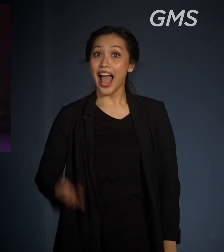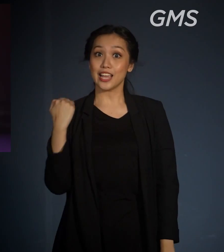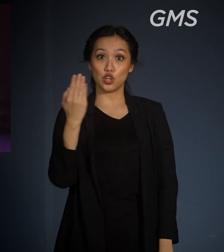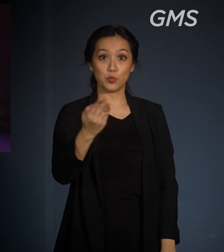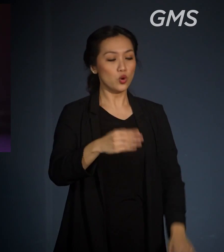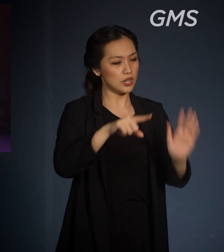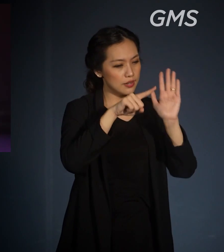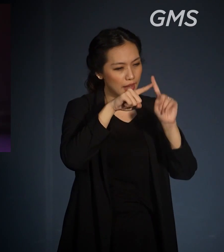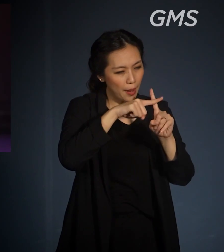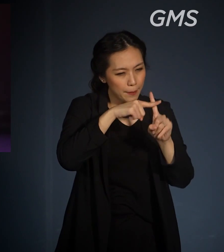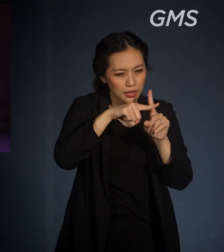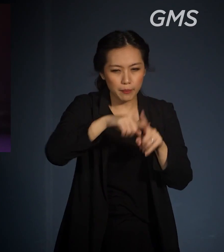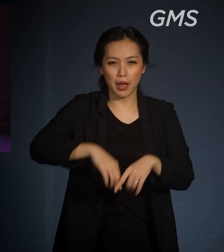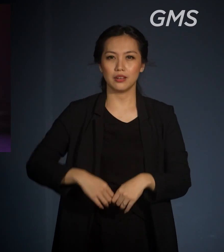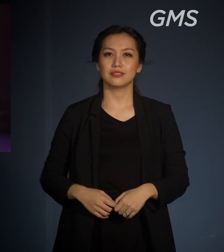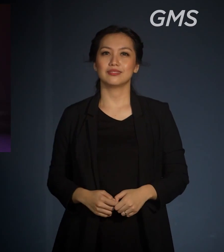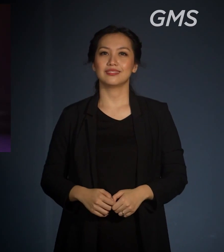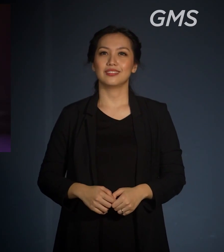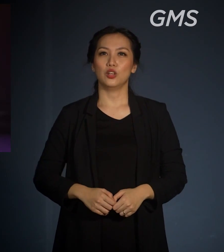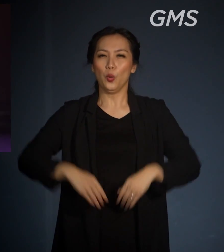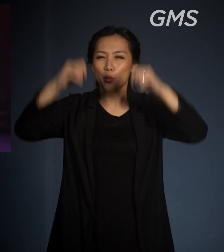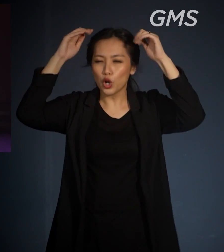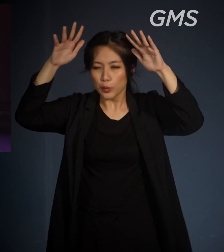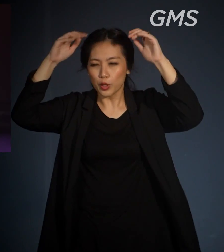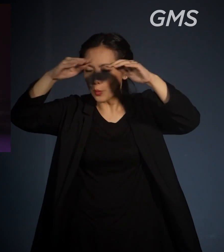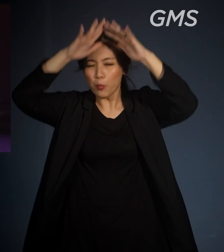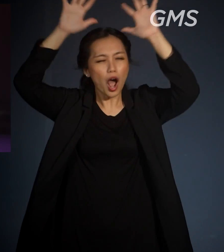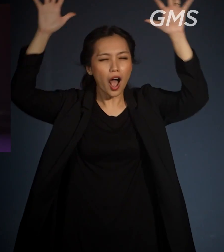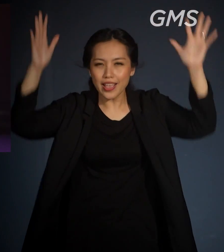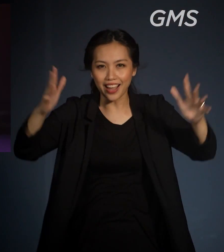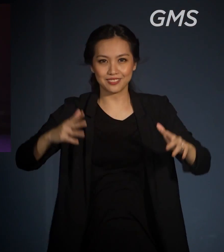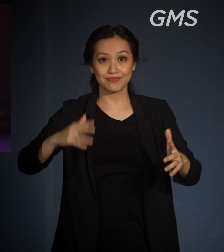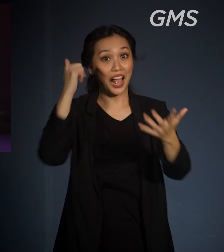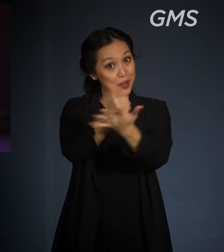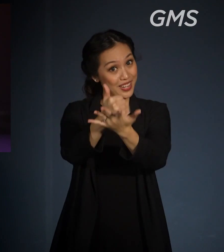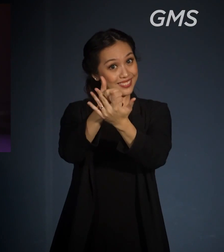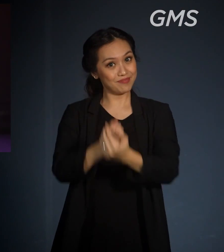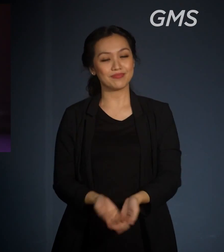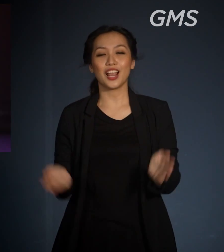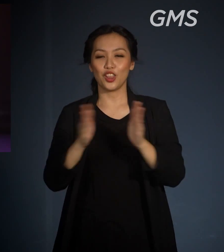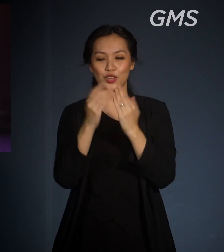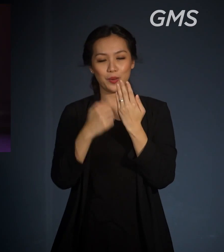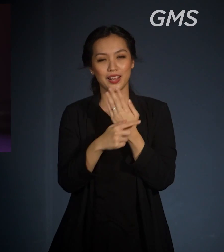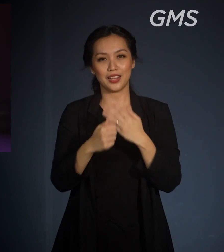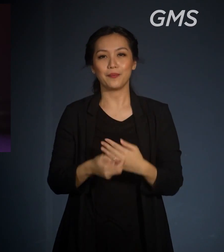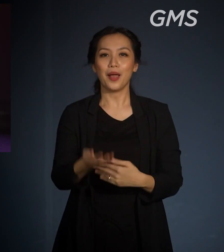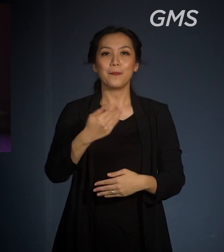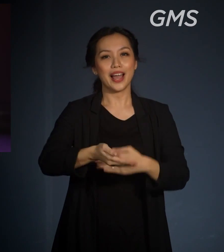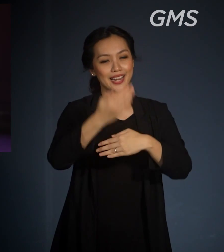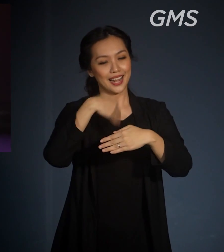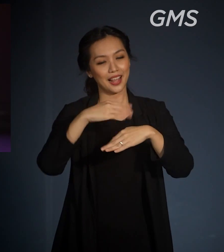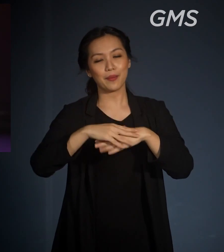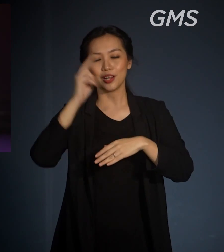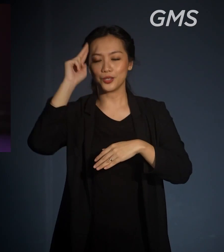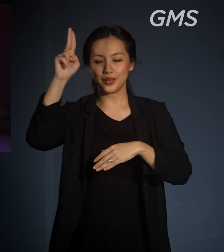ditambah-tambahin modal sama Tuhan. Ditambah-tambahin anugerah sama Tuhan. Ada amin? Tutup Alkitab kita datang di hadapan Tuhan.